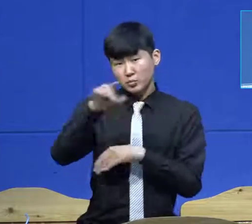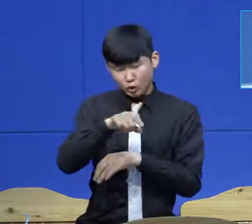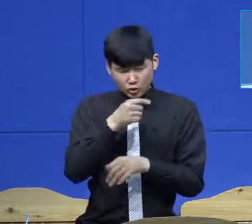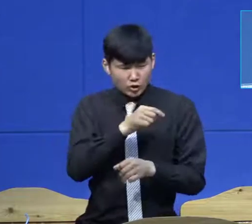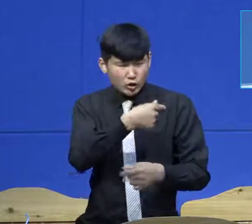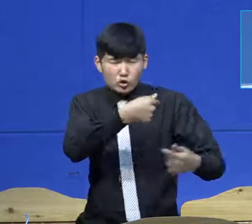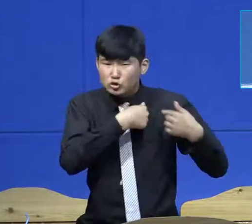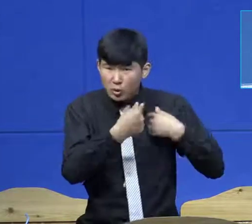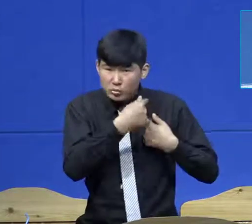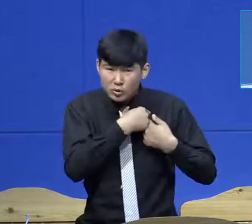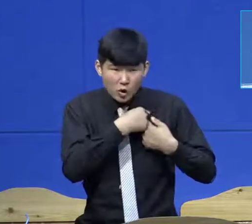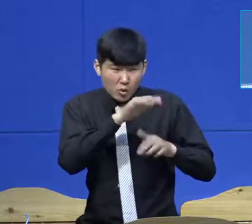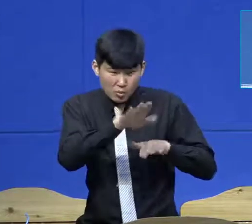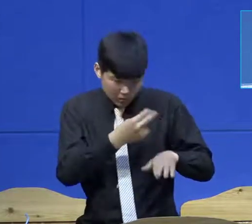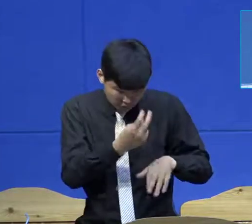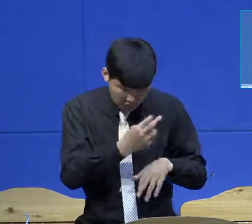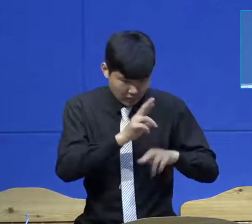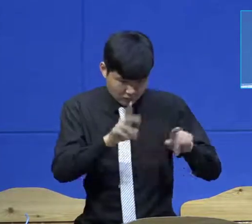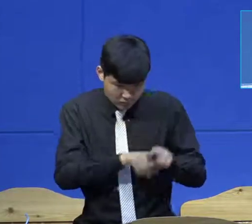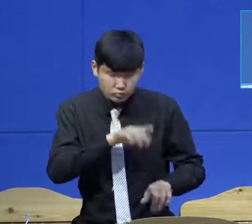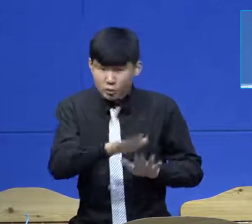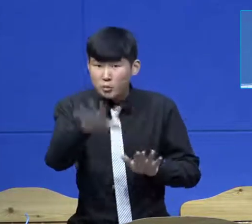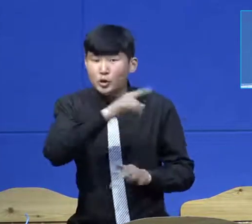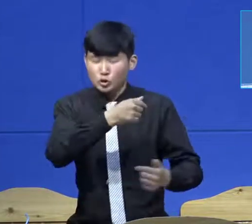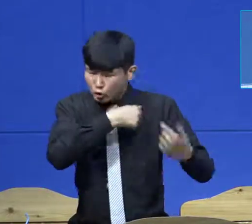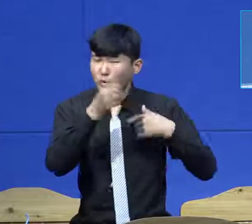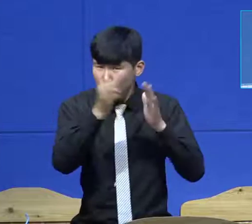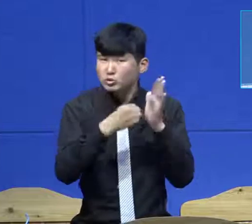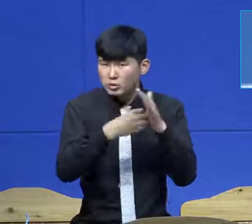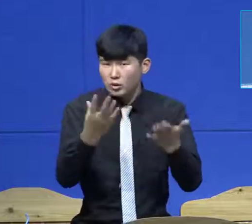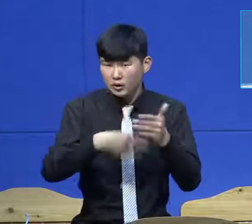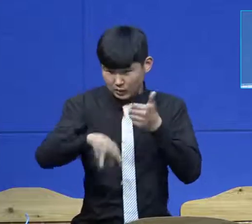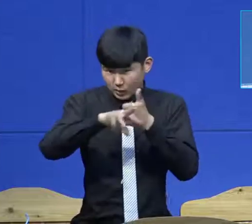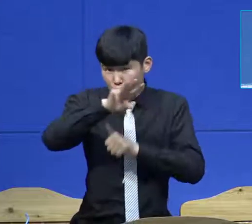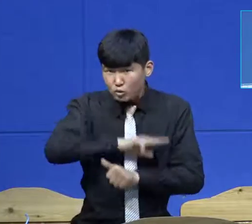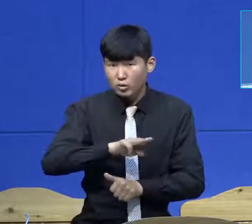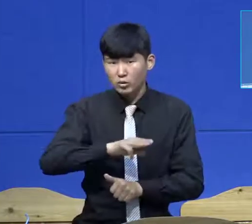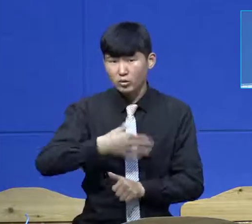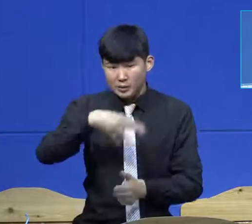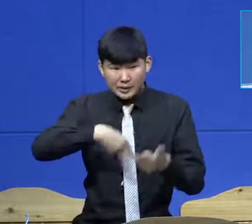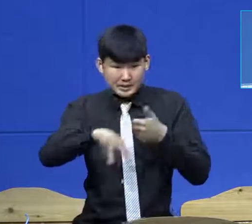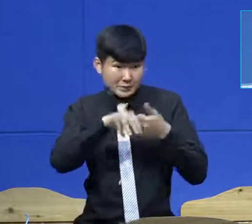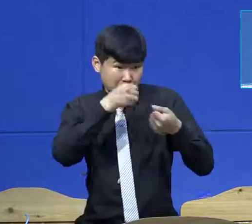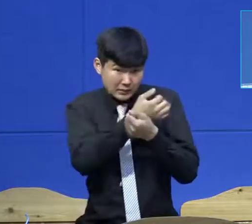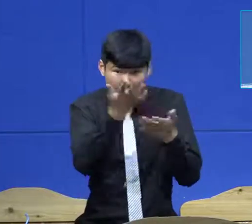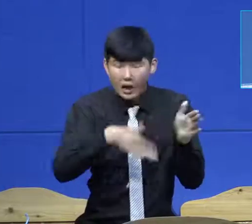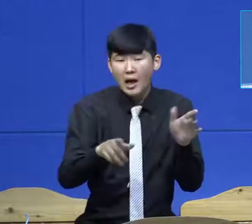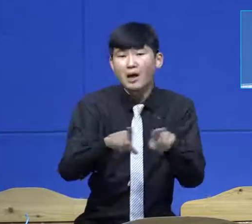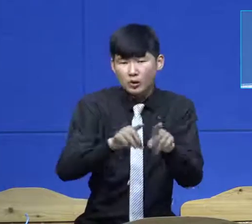нар тэр зовлонгийн мөрийг нь дагаад бид нар зовох ёстой. Сайн мэдээний төлөө. Сайн мэдээг тараахад бид нар адилхан оролцох ёстой.